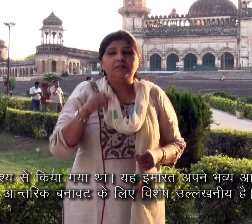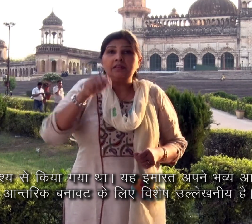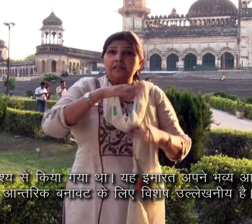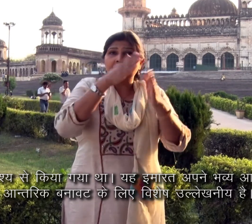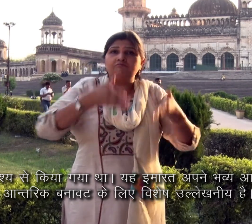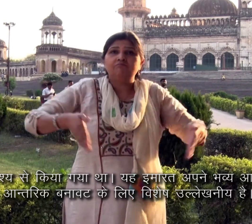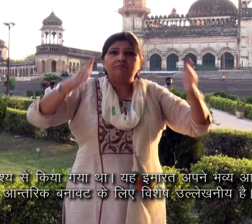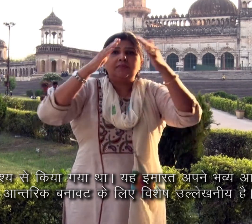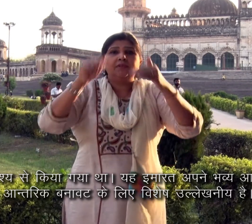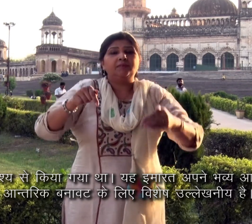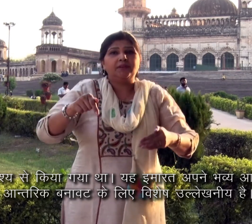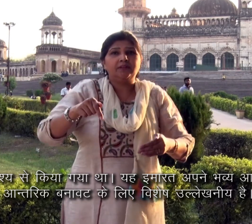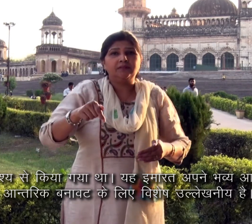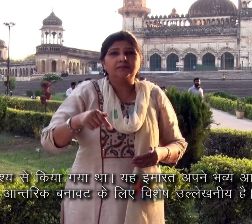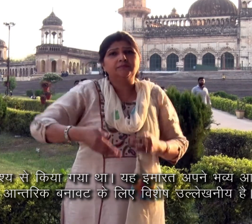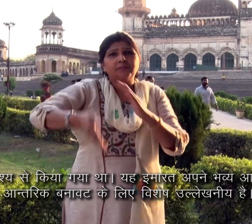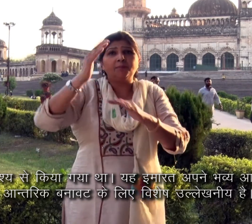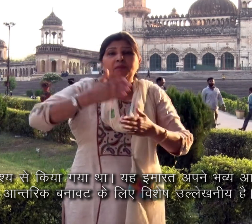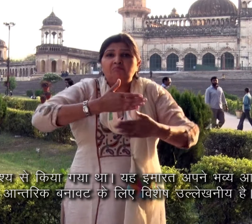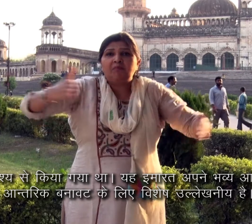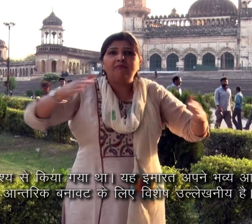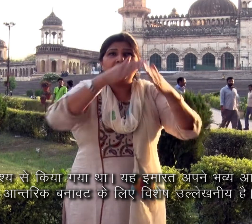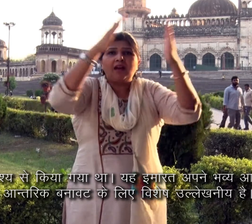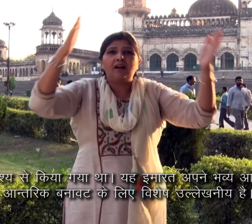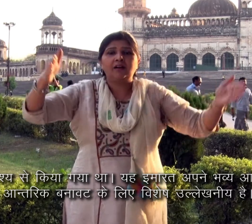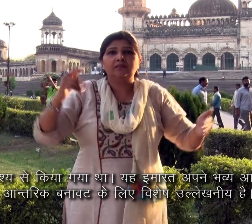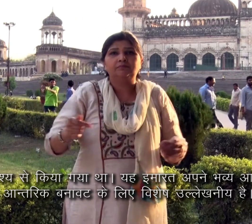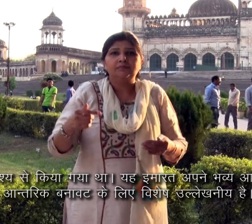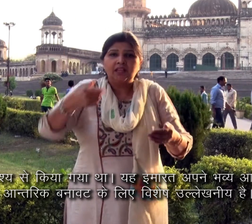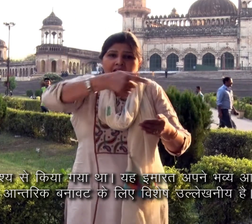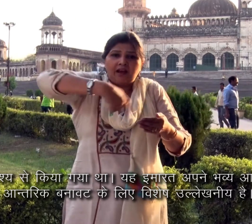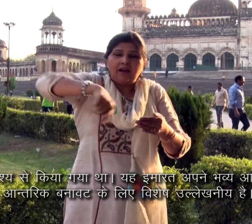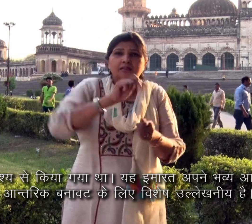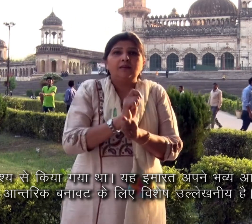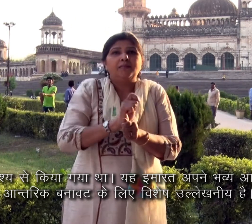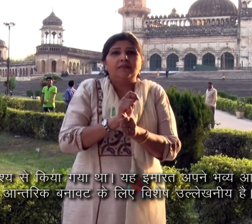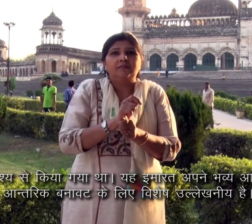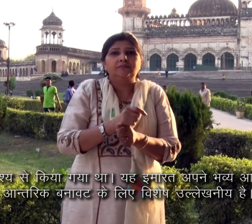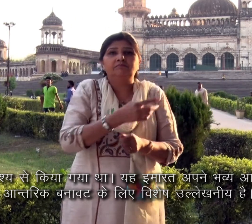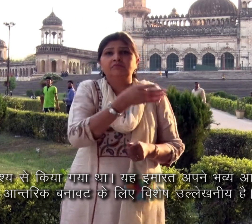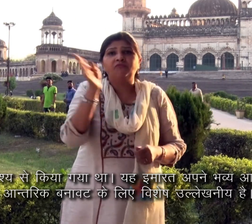यह इमारत अपने भव्य आकार तथा आंतरिक बनावट के लिए विशेष उल्लेखनीय है।